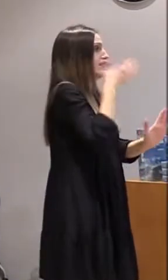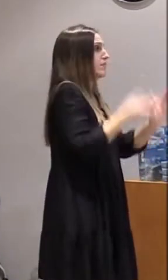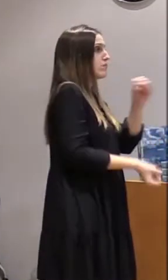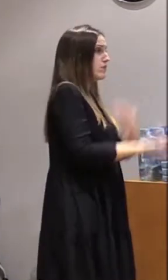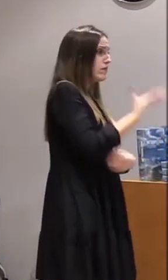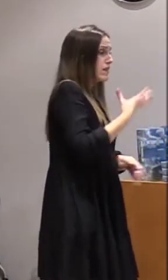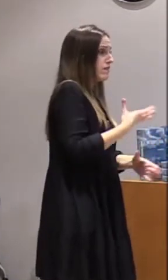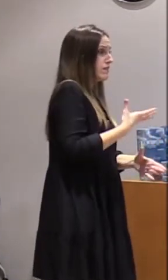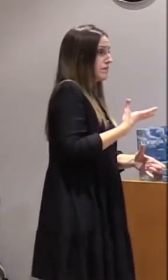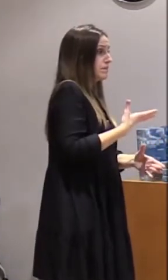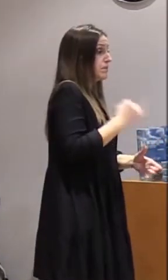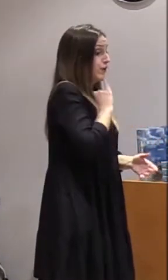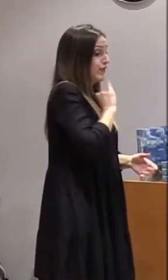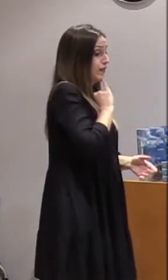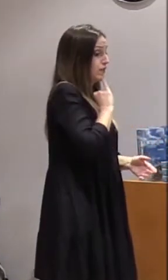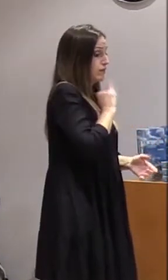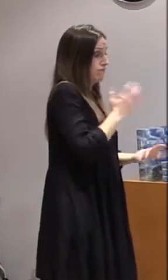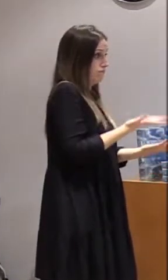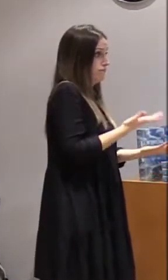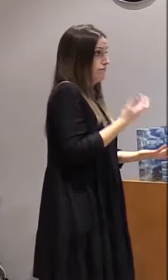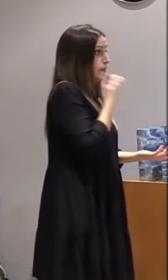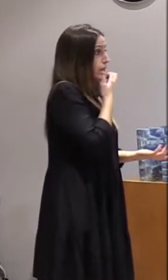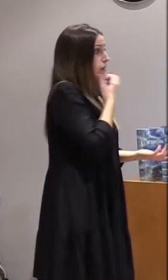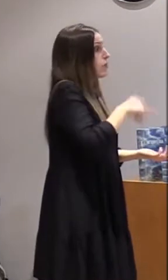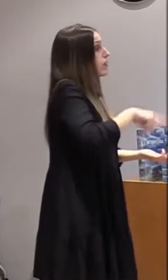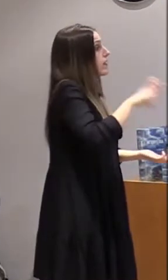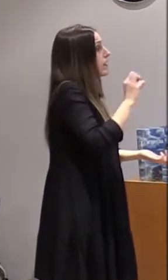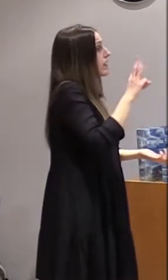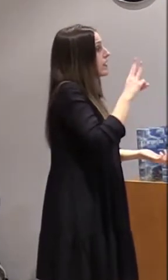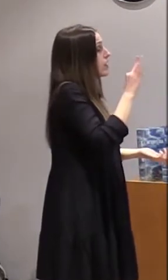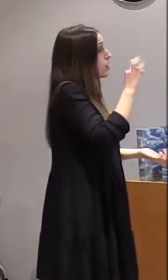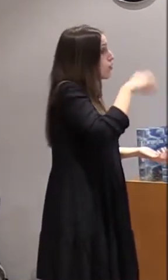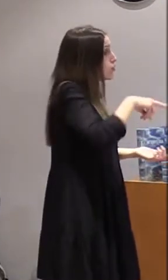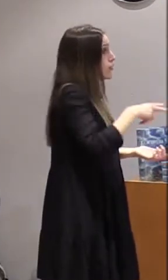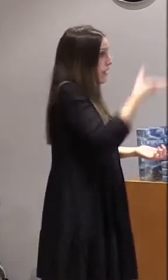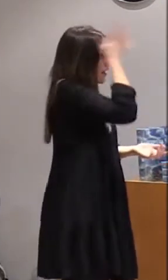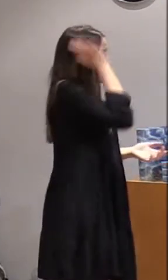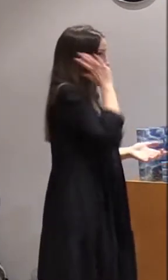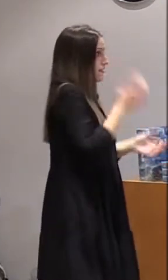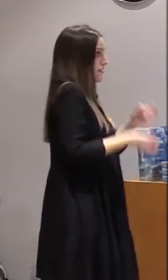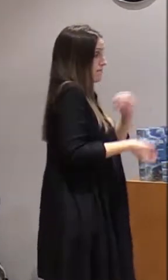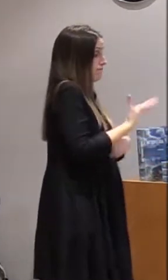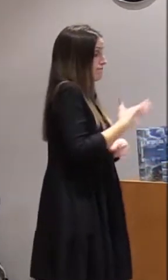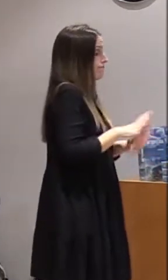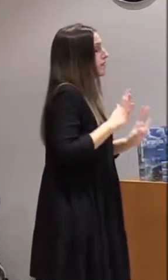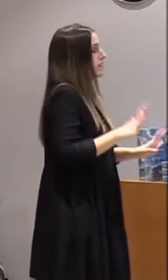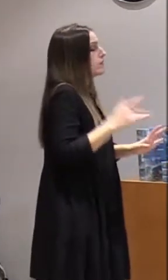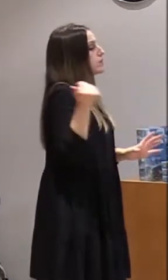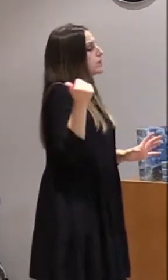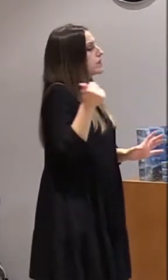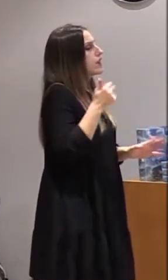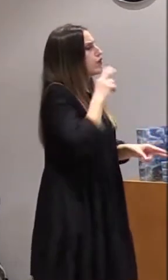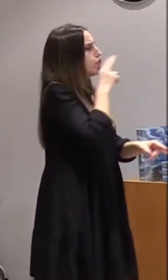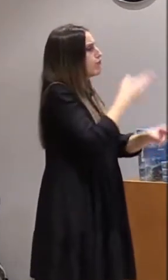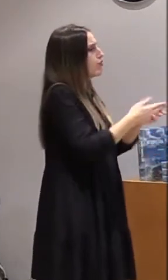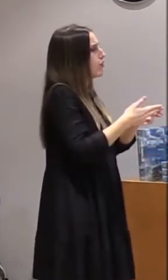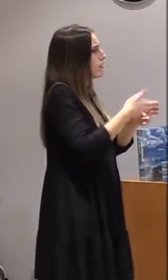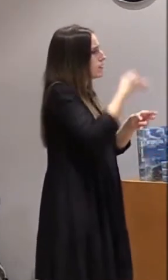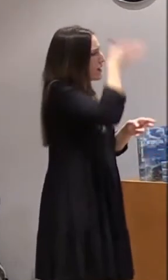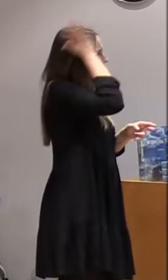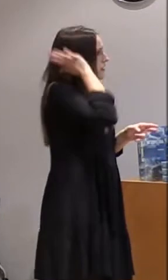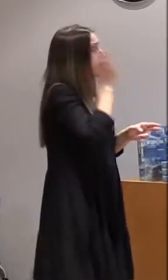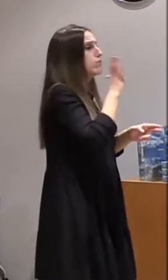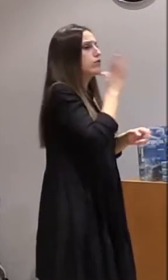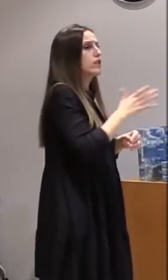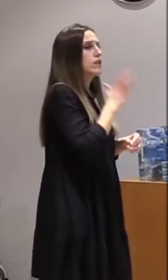Los Principia de Newton fueron publicados en latín. Bueno, pues Howard pone nombres en latín. ¿Y por qué? Porque en esa